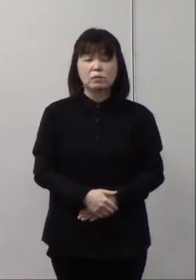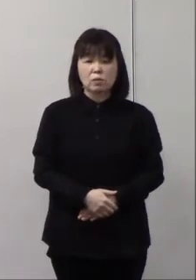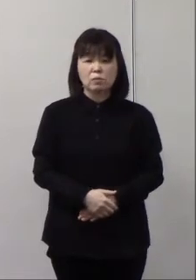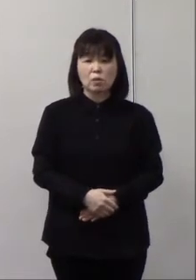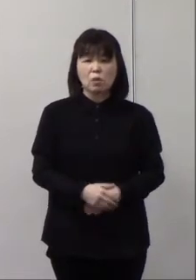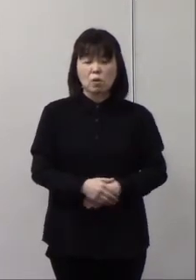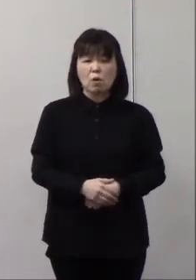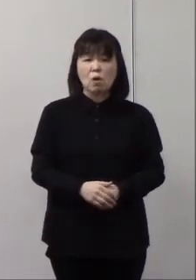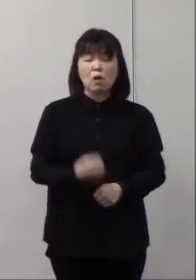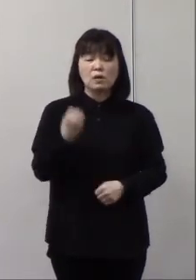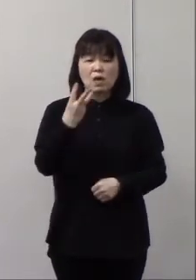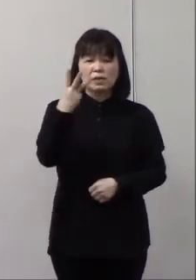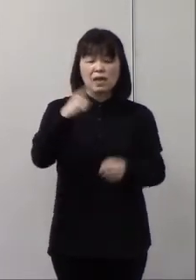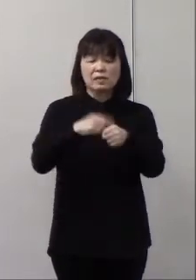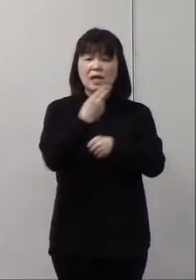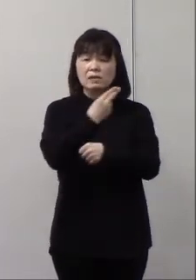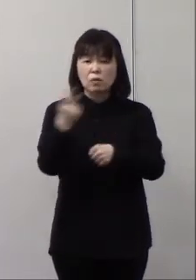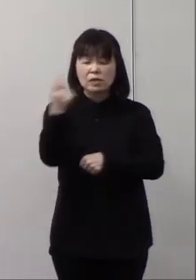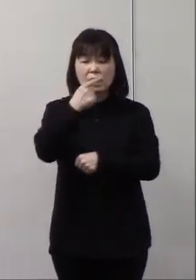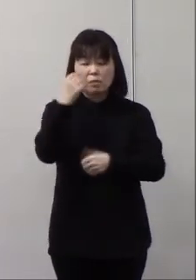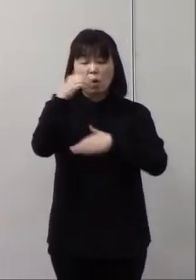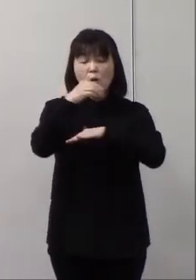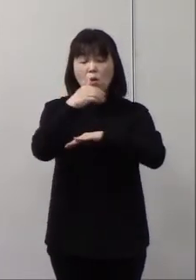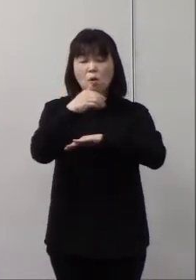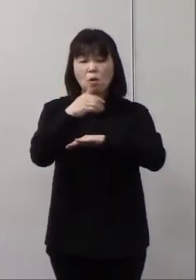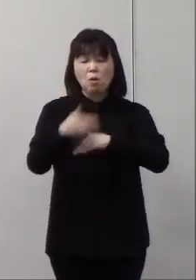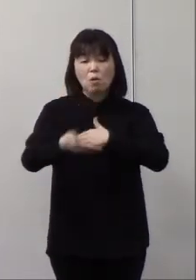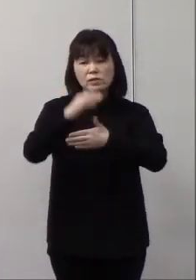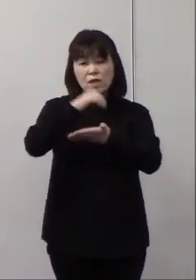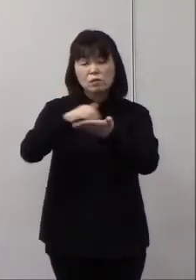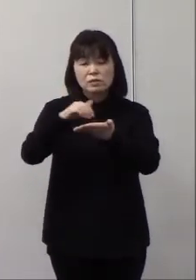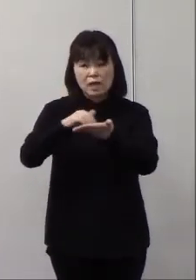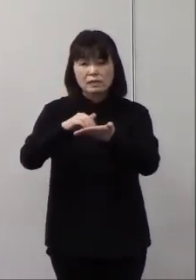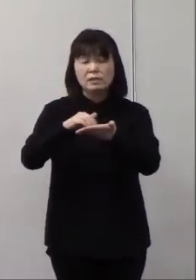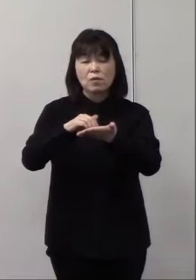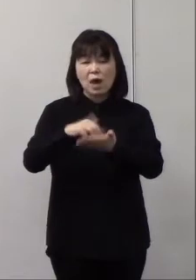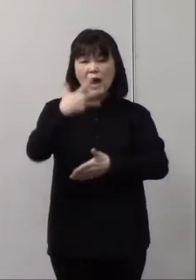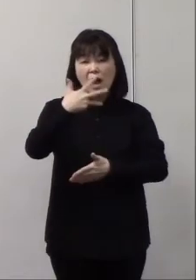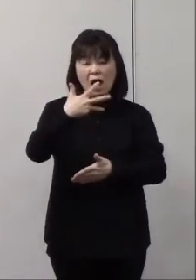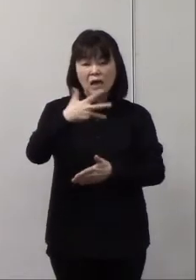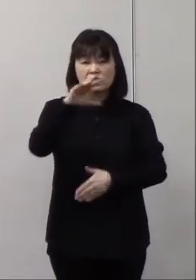正では8億4000万円を予定をしておりまして、